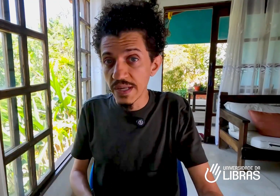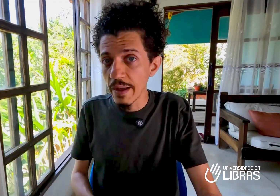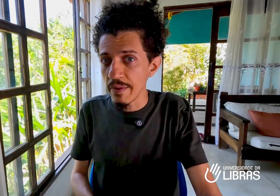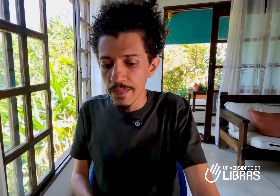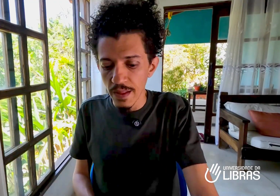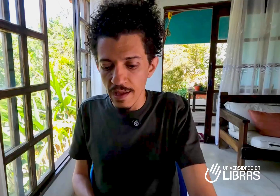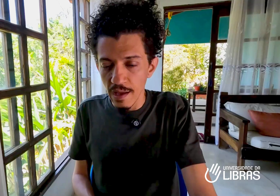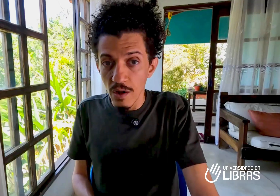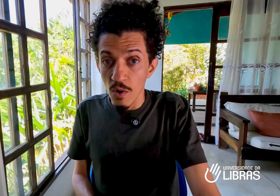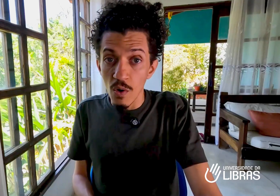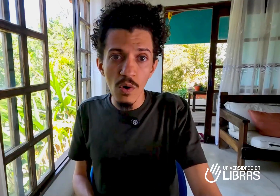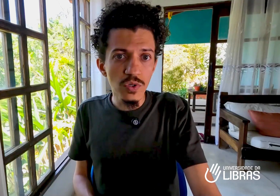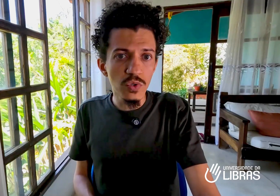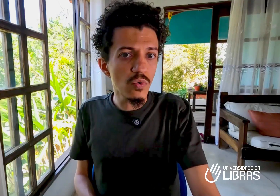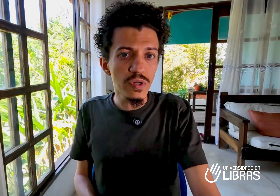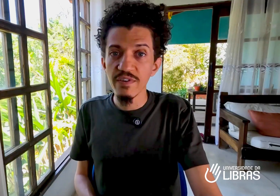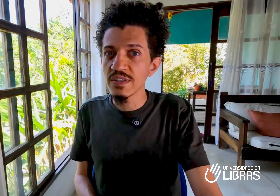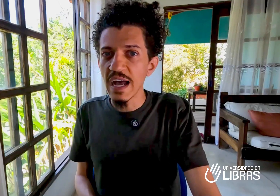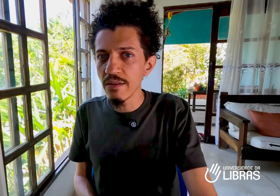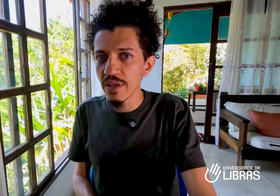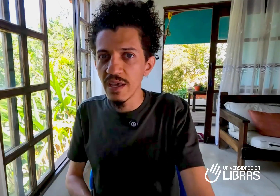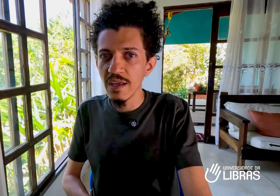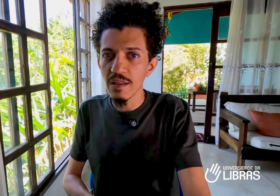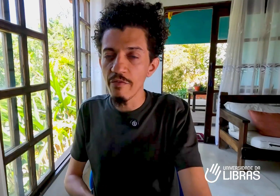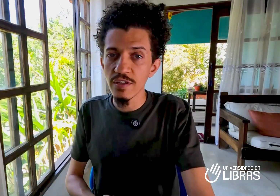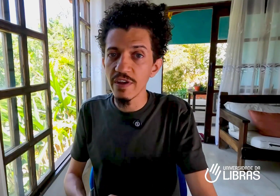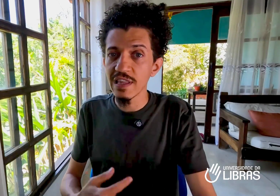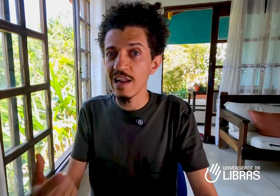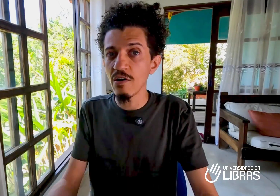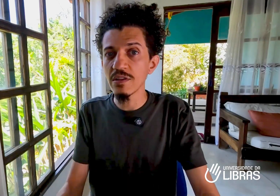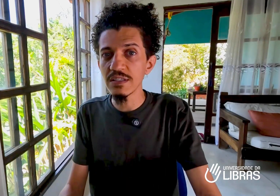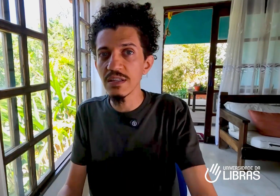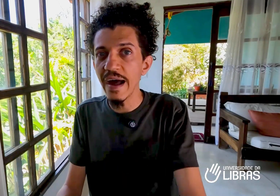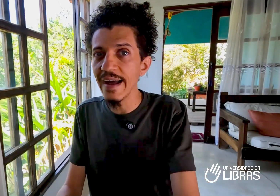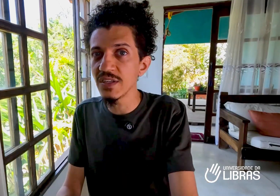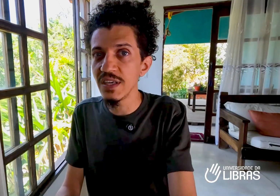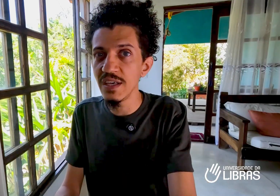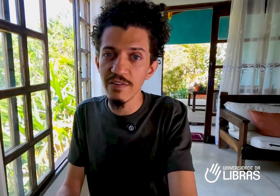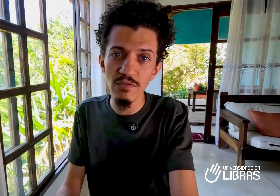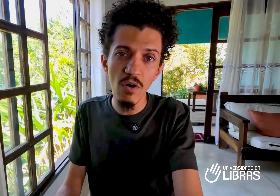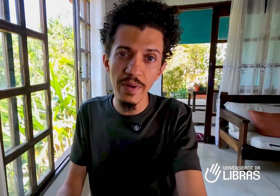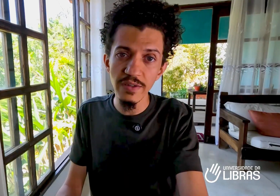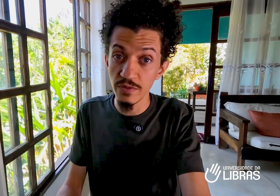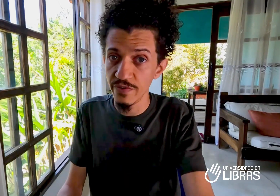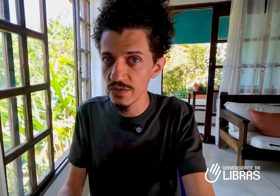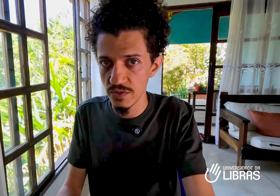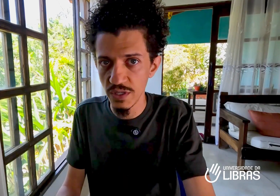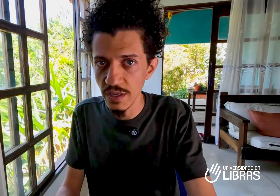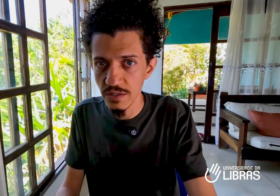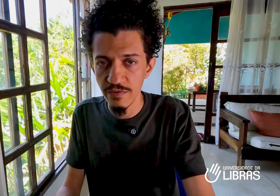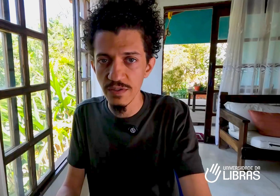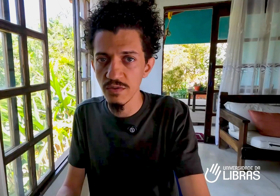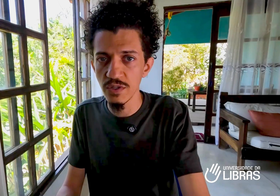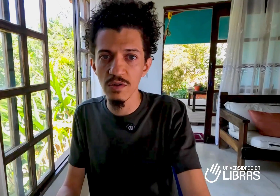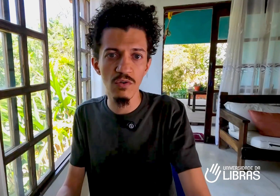Percebe? Ou de um curso avançado que talvez só vai ter lá na outra cidade, que eventualmente é difícil de ir, difícil de se